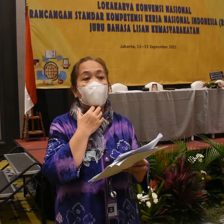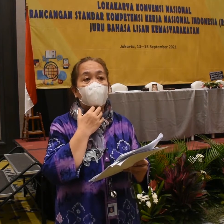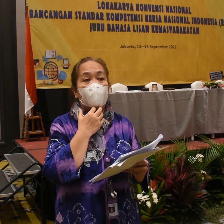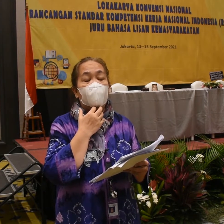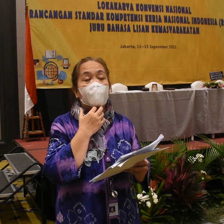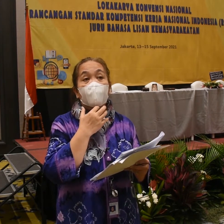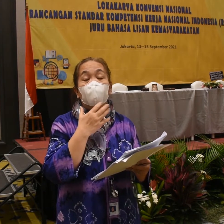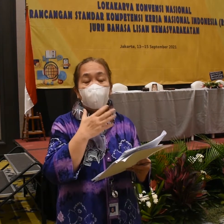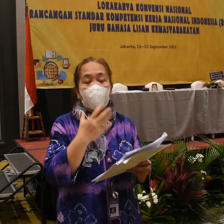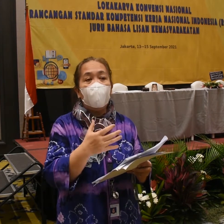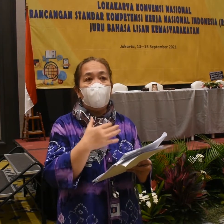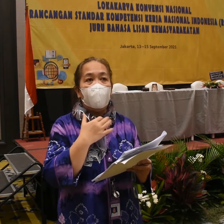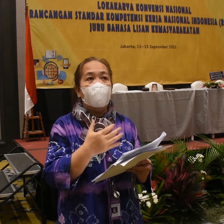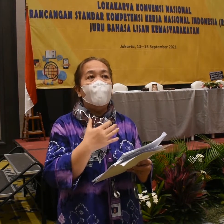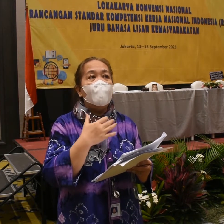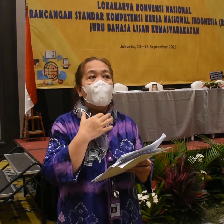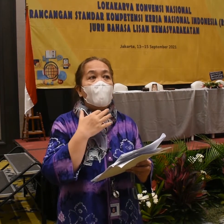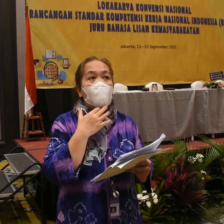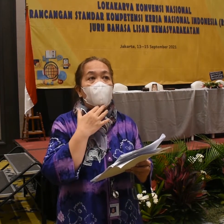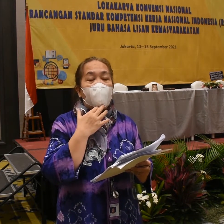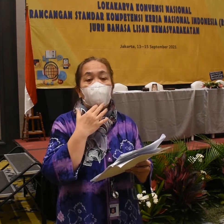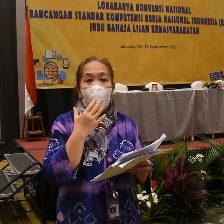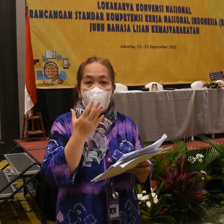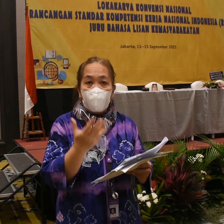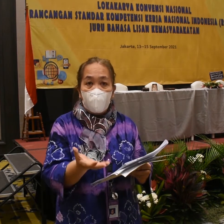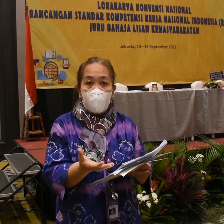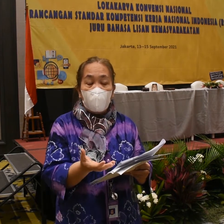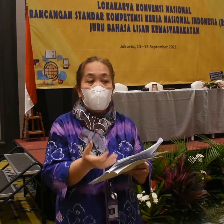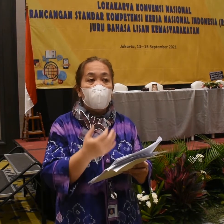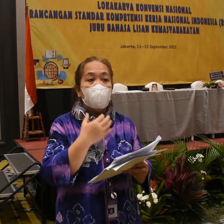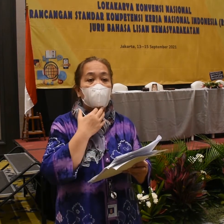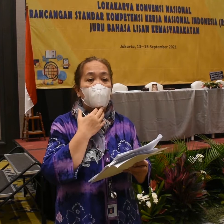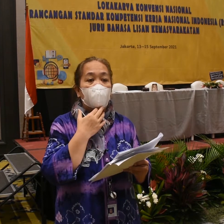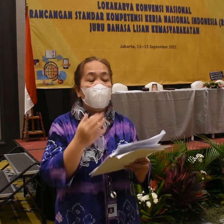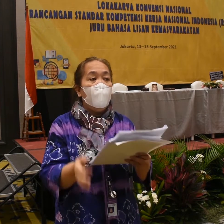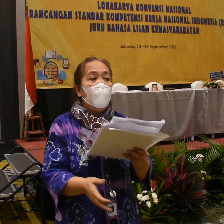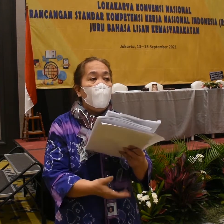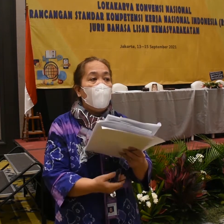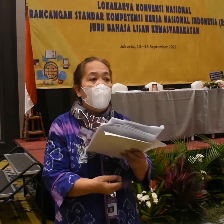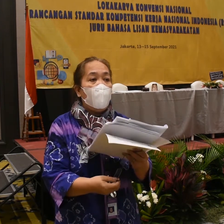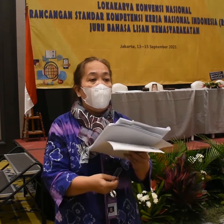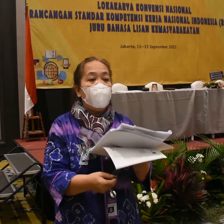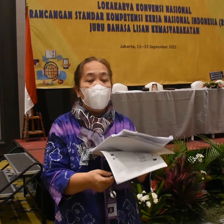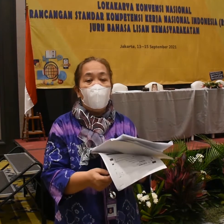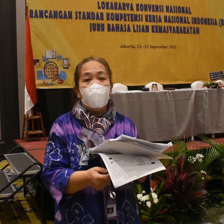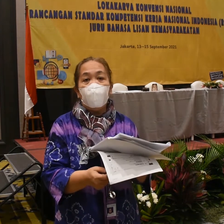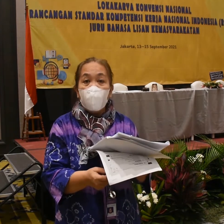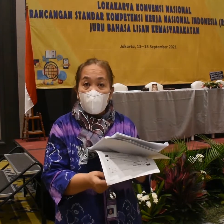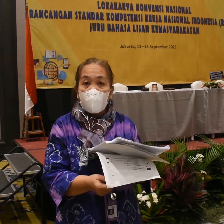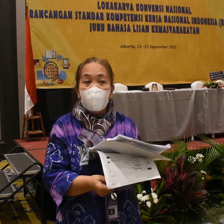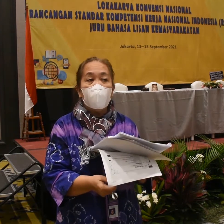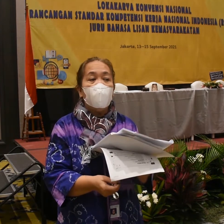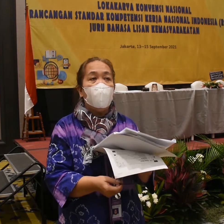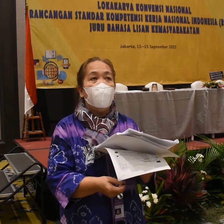para bersama dengan para pelakunya dan juga tentunya